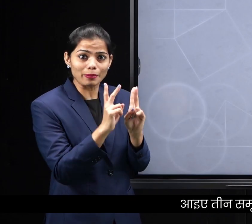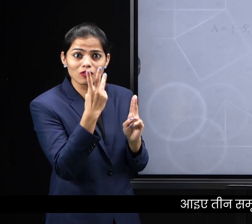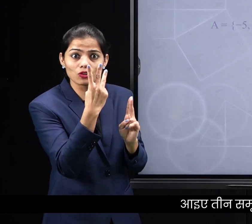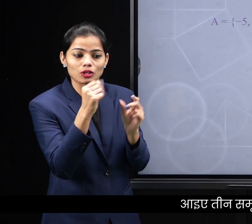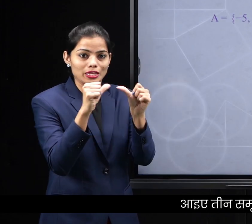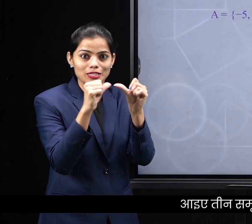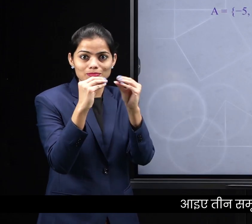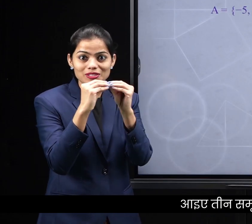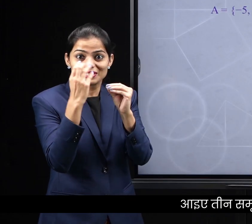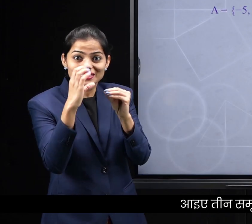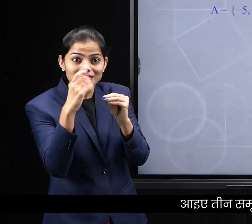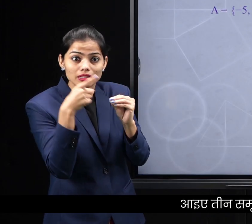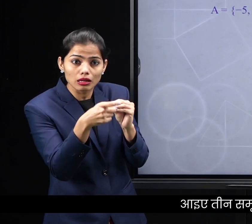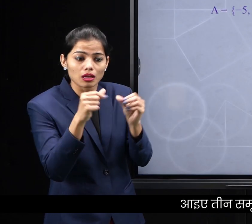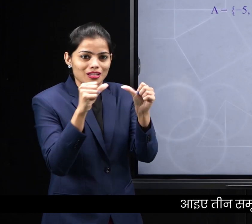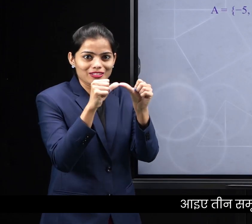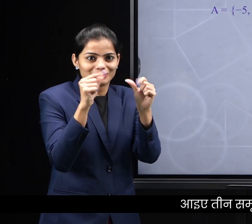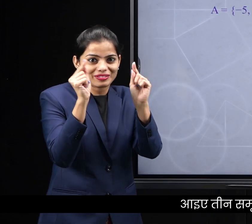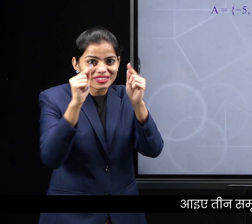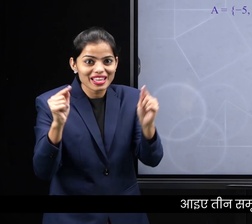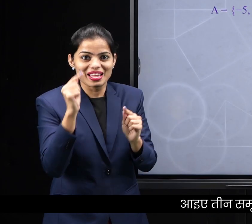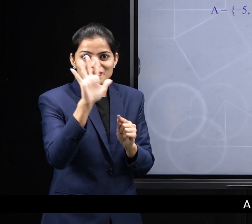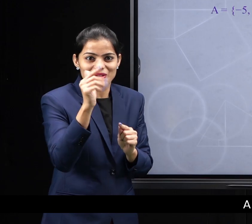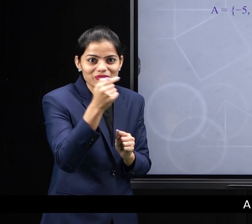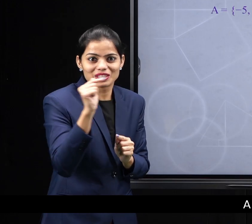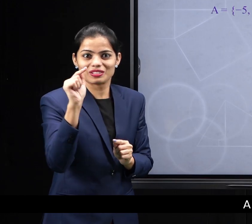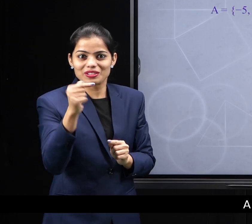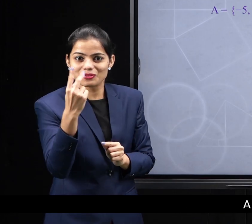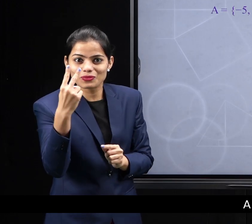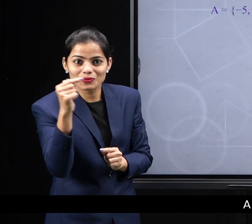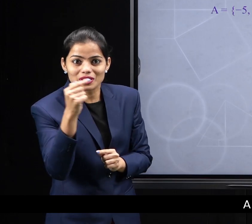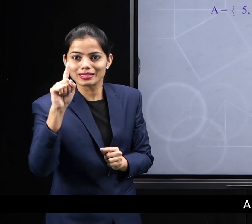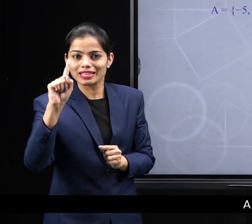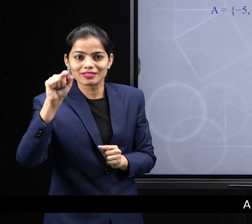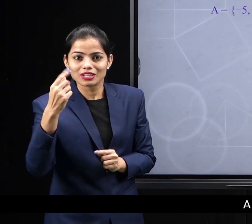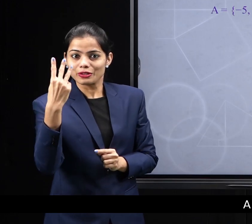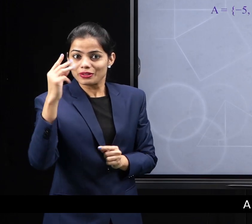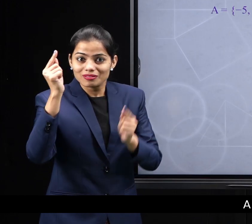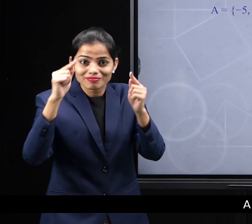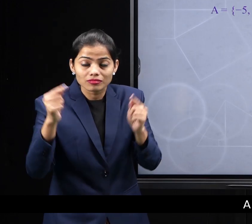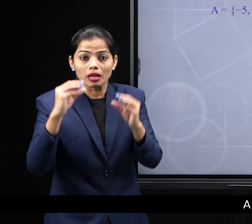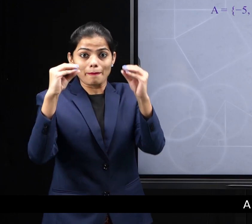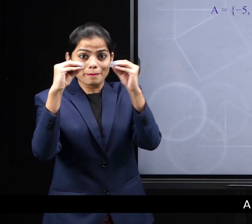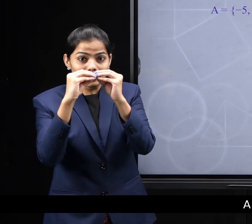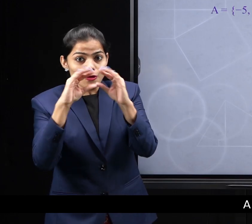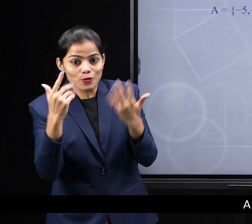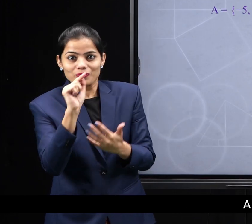आइए 3 समूहों A, B और C पर विचार करें। A is equals to -5,